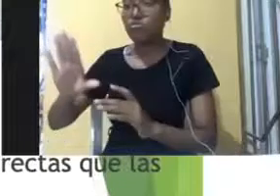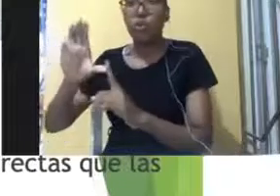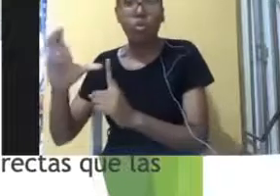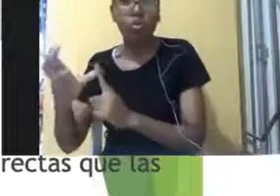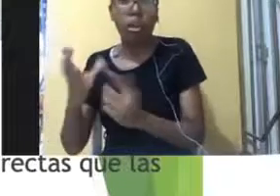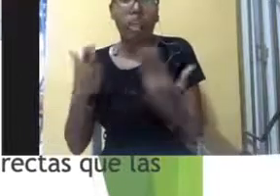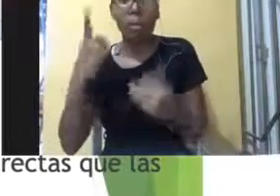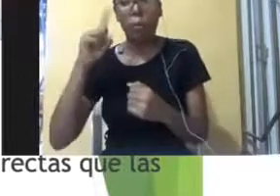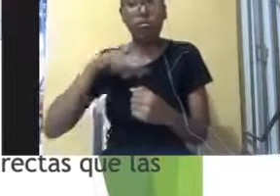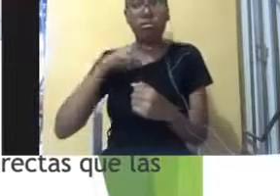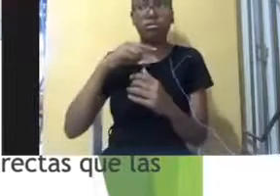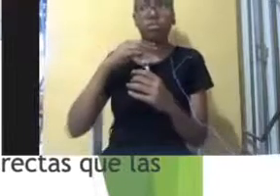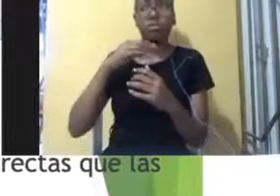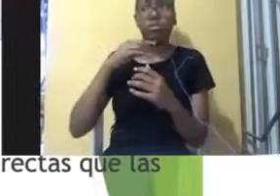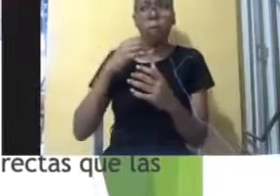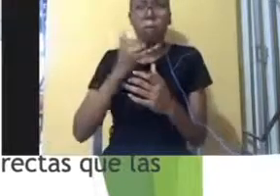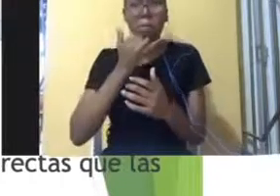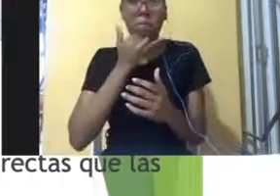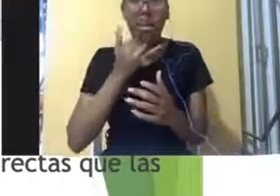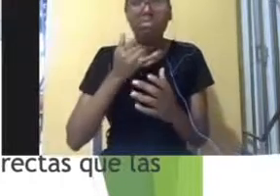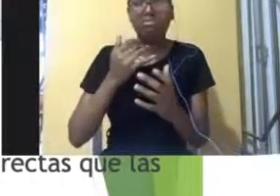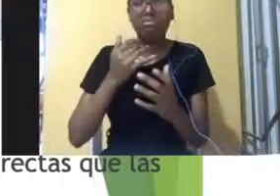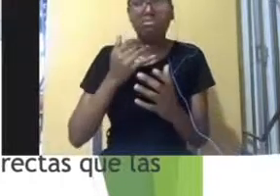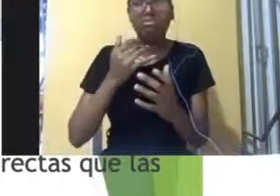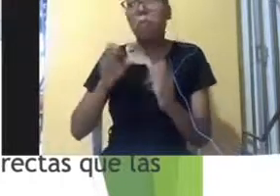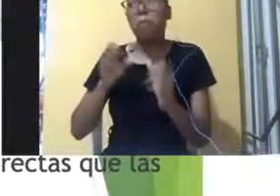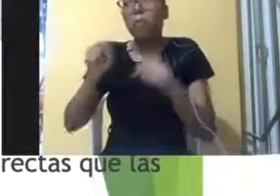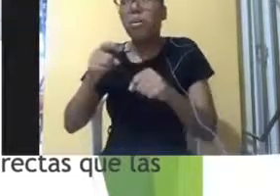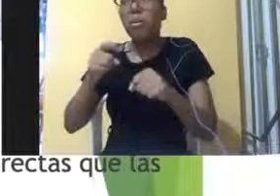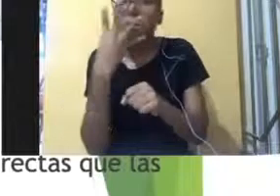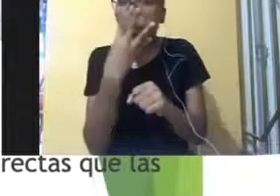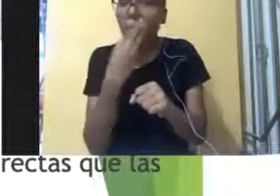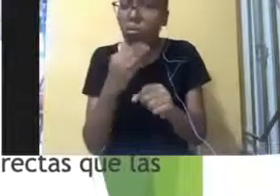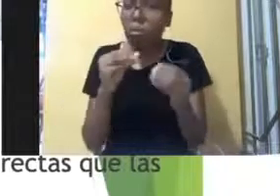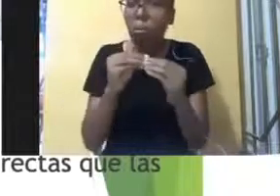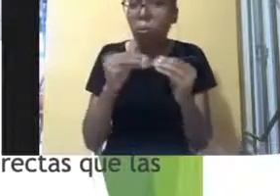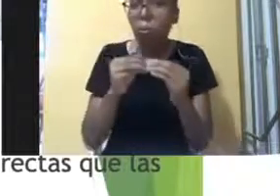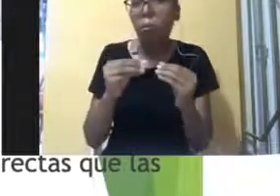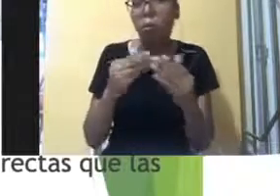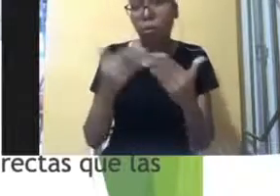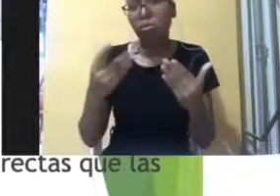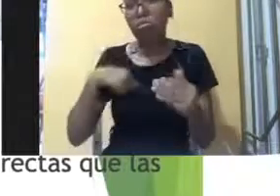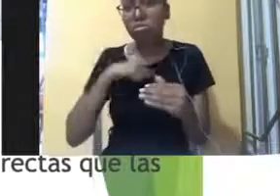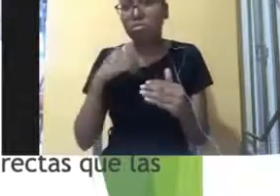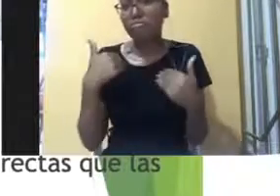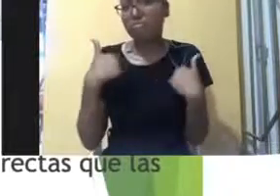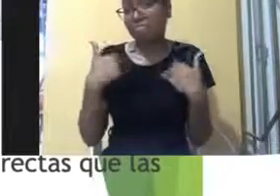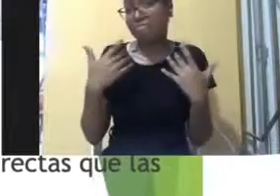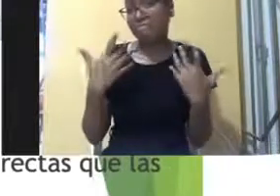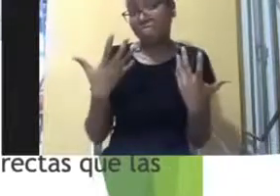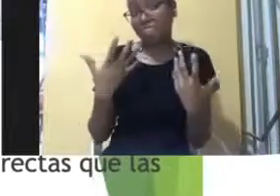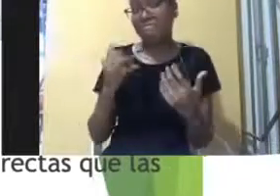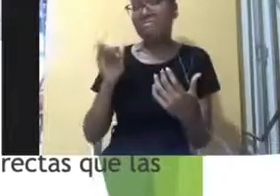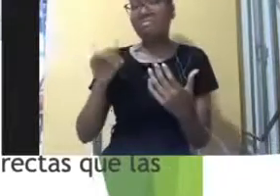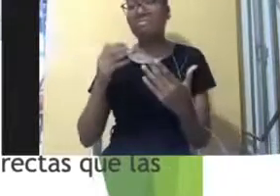más bonito o llamarlo aparte. Todas esas cosas que nosotros como oyentes tenemos, esas delicadezas